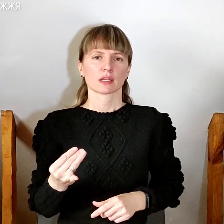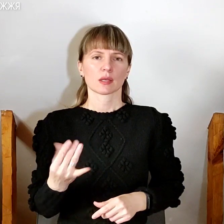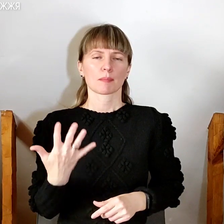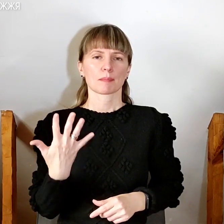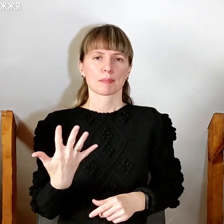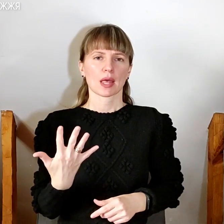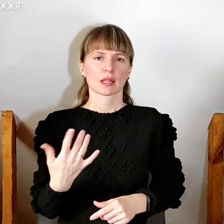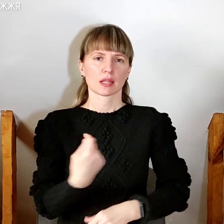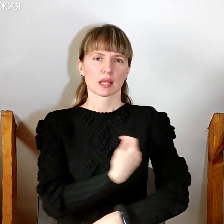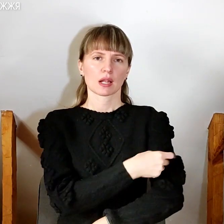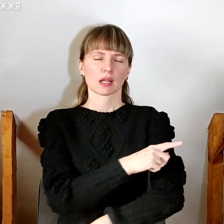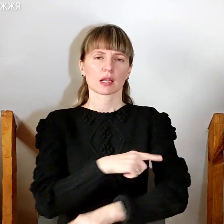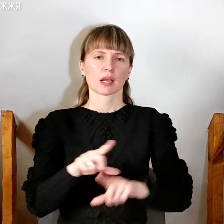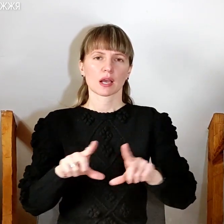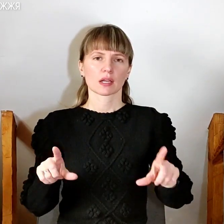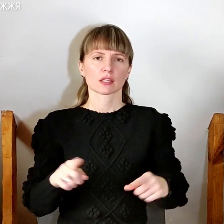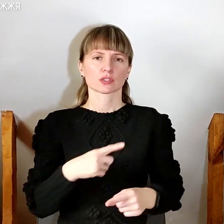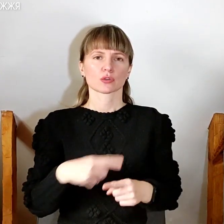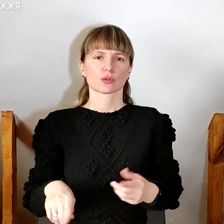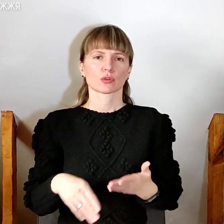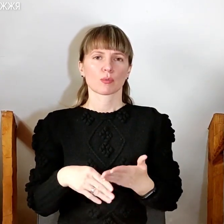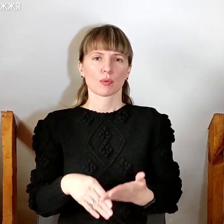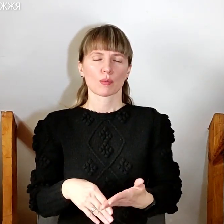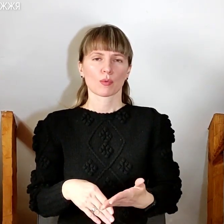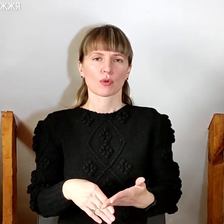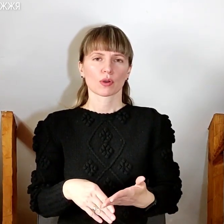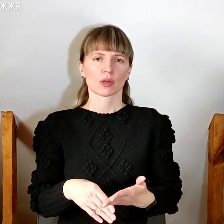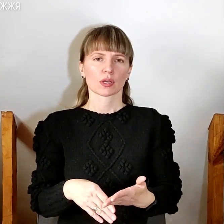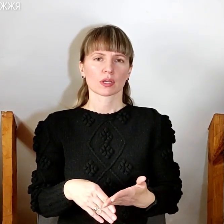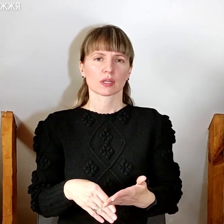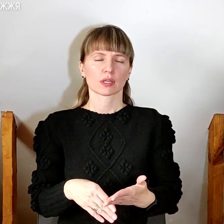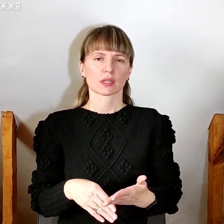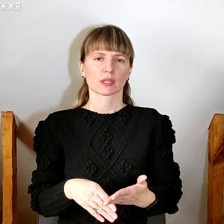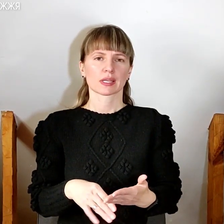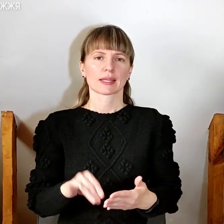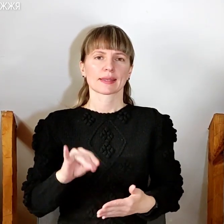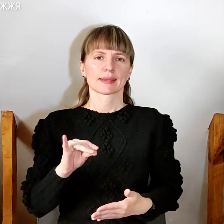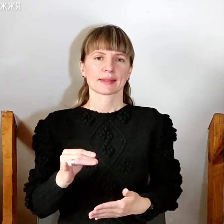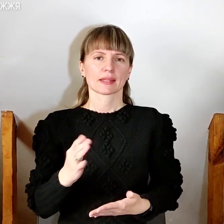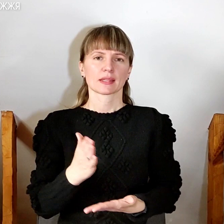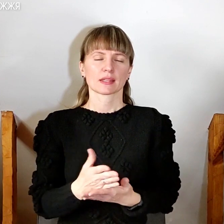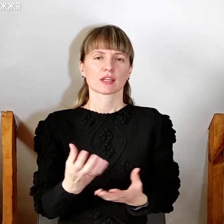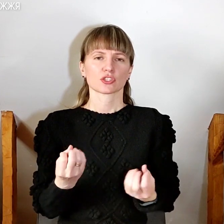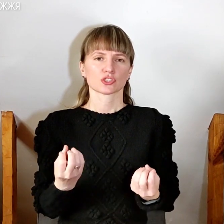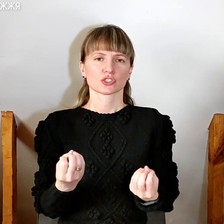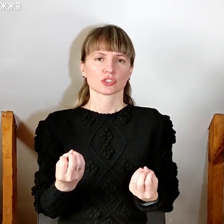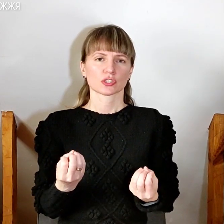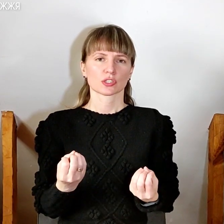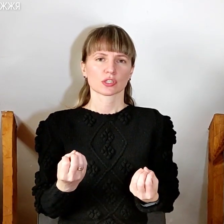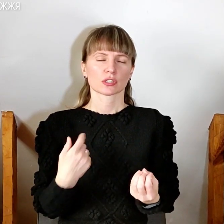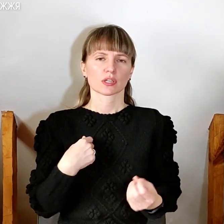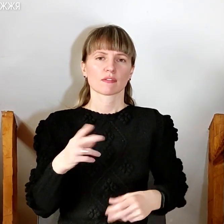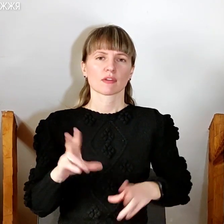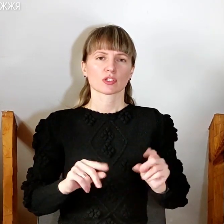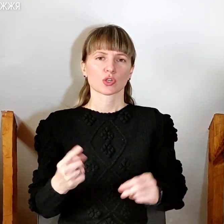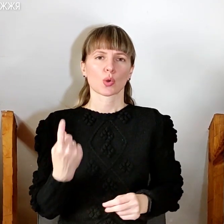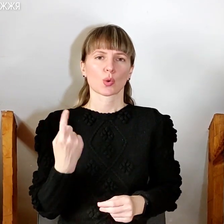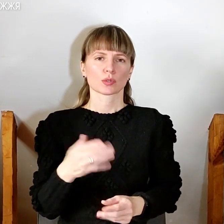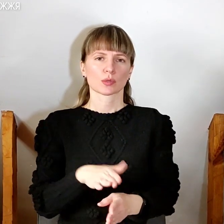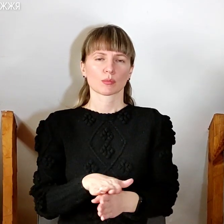5-та лікарня швидкої допомоги. І є ще, я вважаю, що один повноцінний